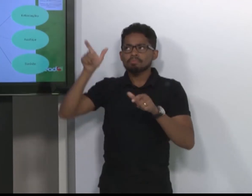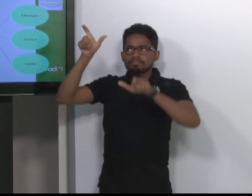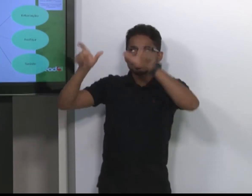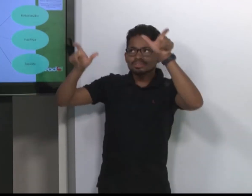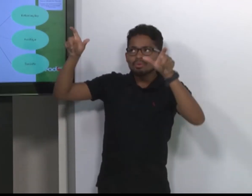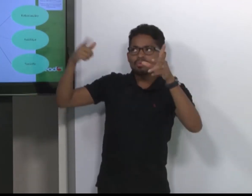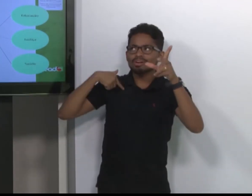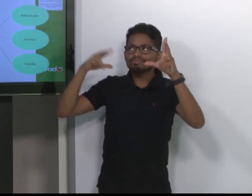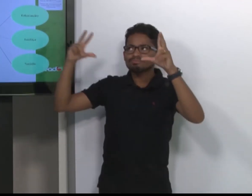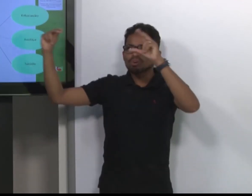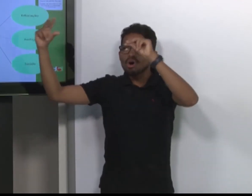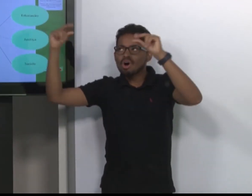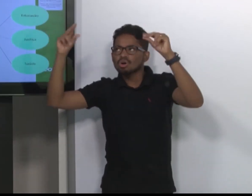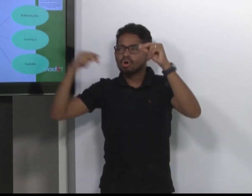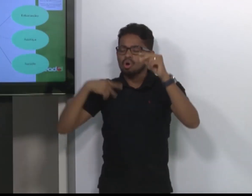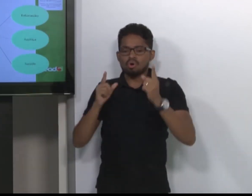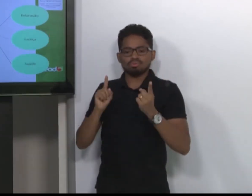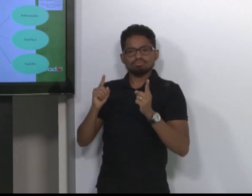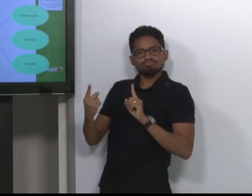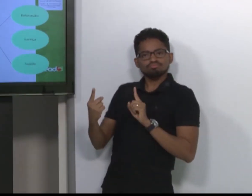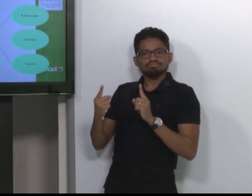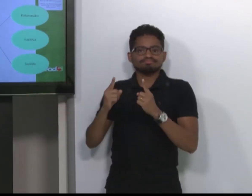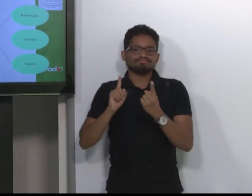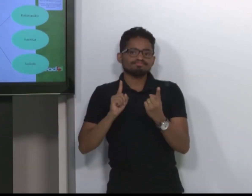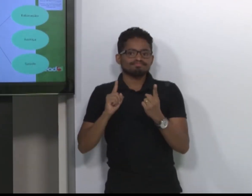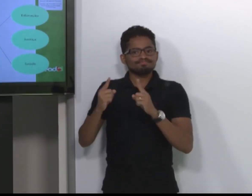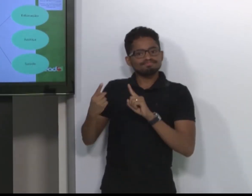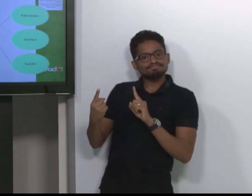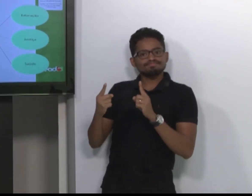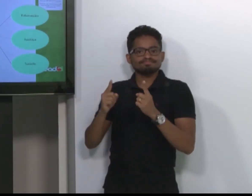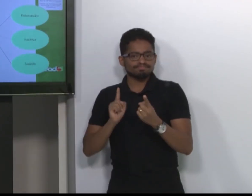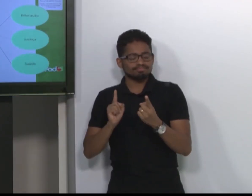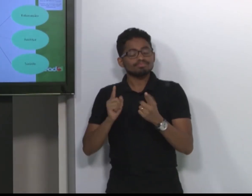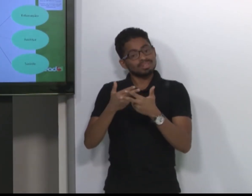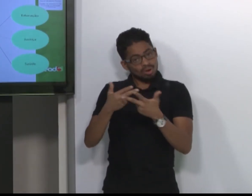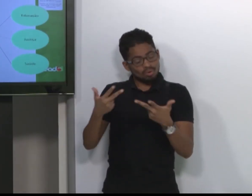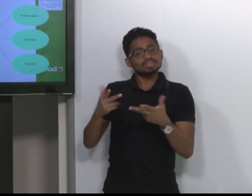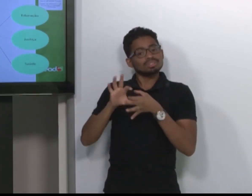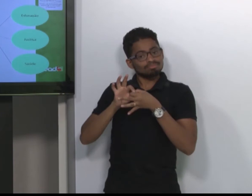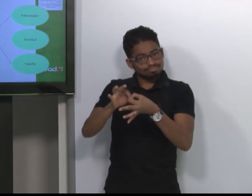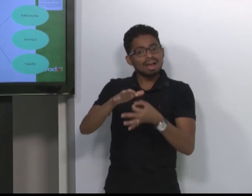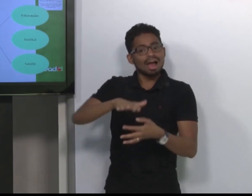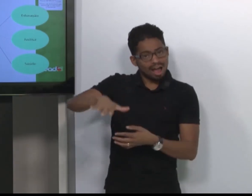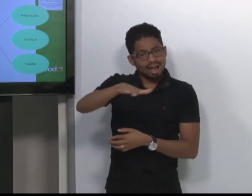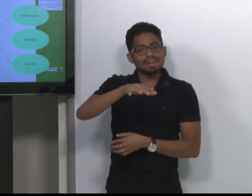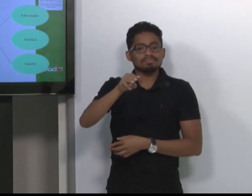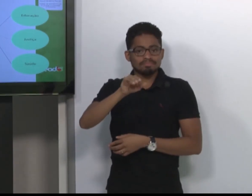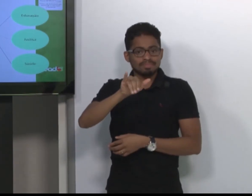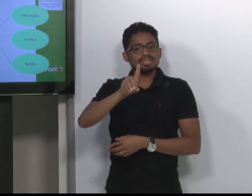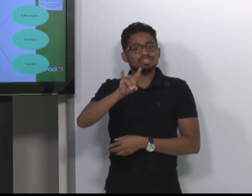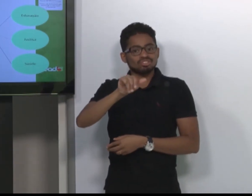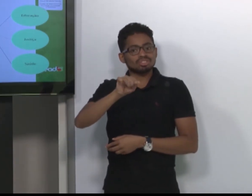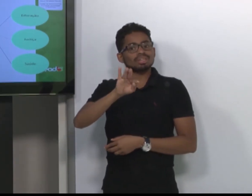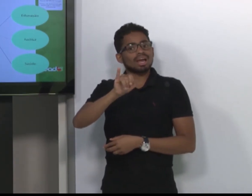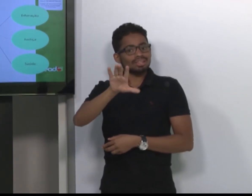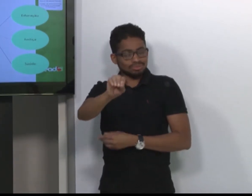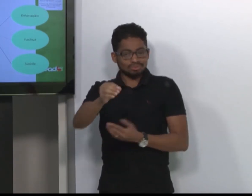como se dá esse processo de tradução, as pessoas envolvidas, e isso no contexto midiático, que está